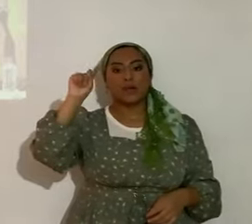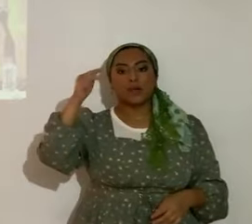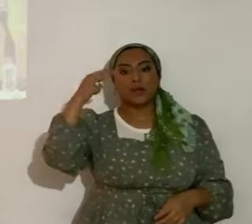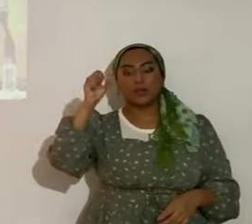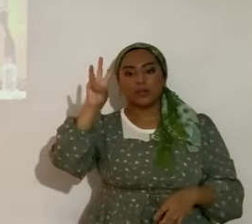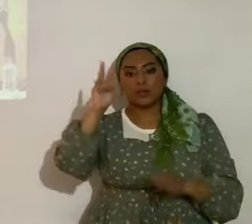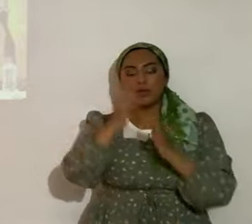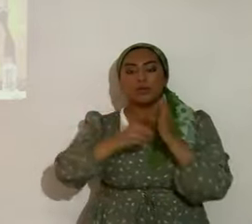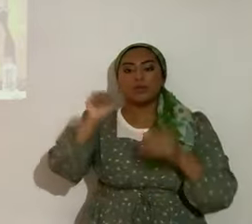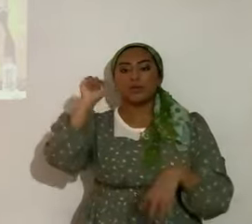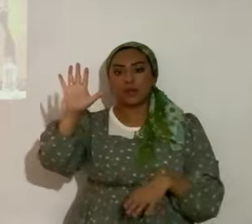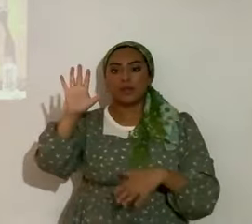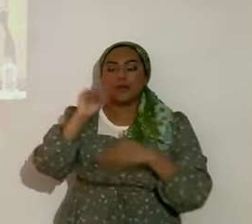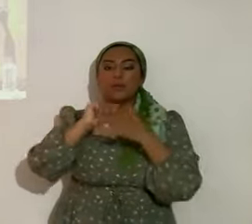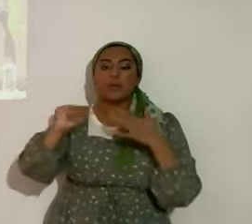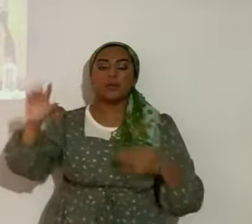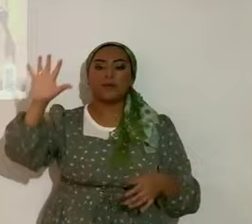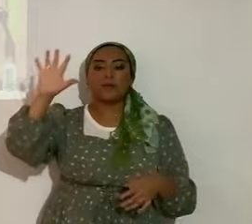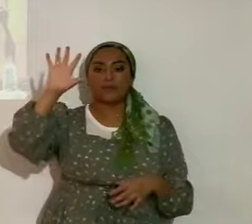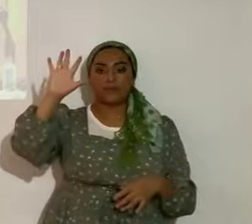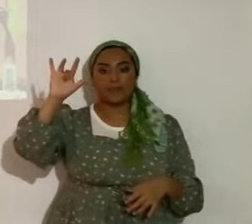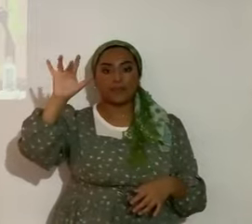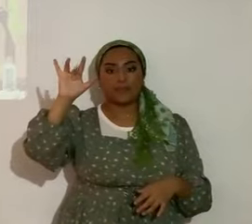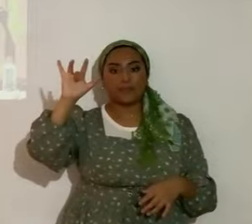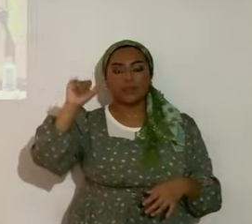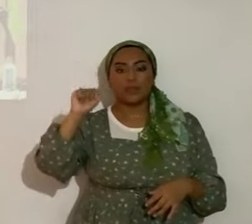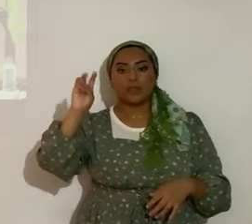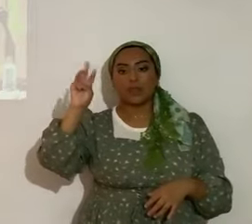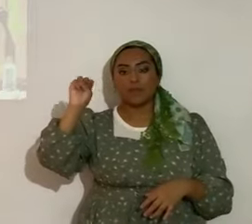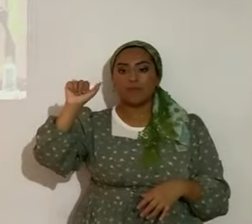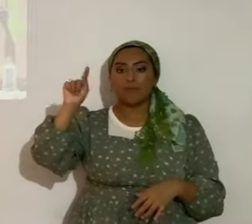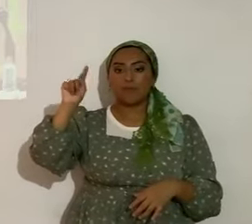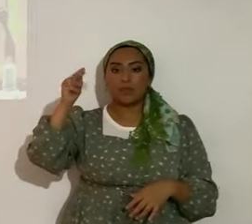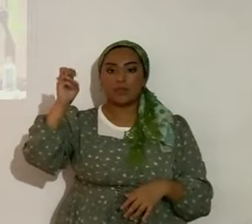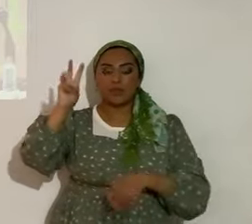verso 25. Sí, Mateo 5, verso